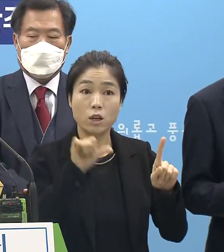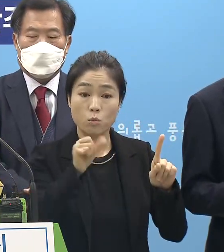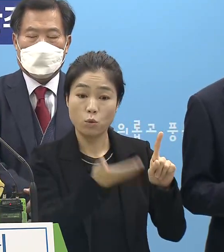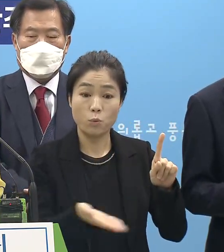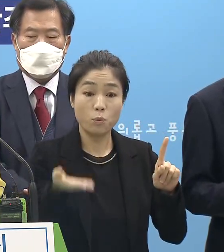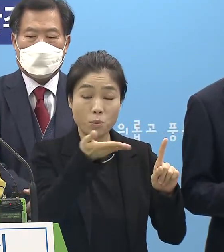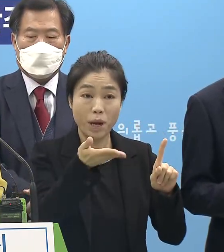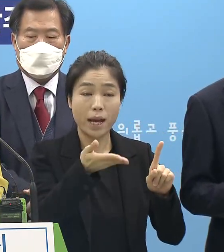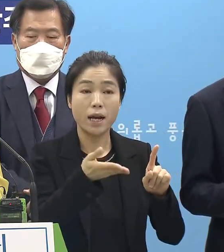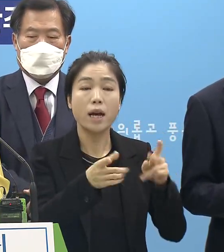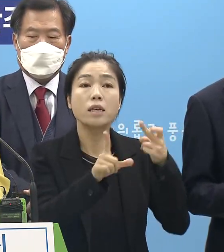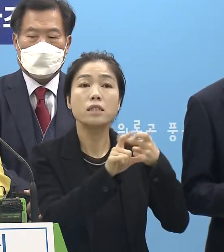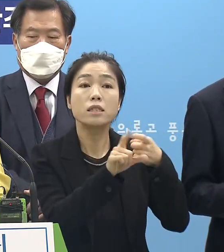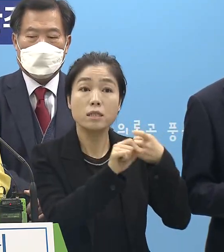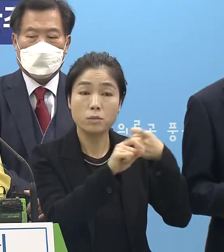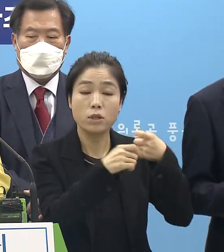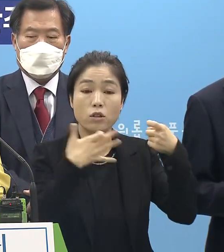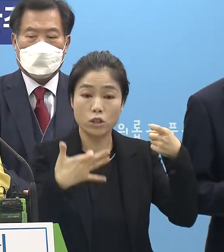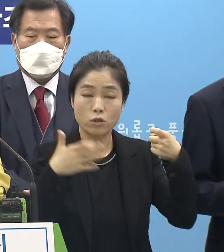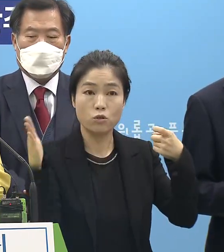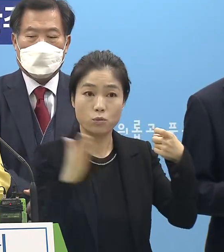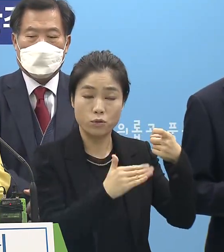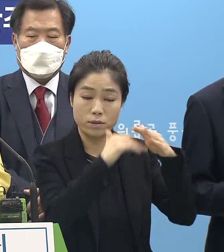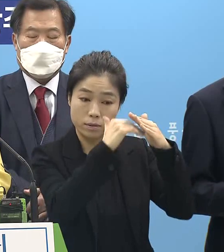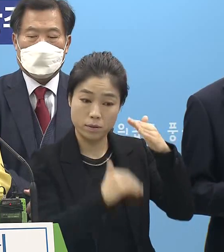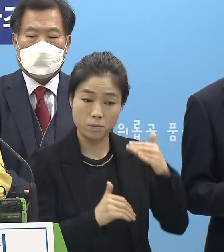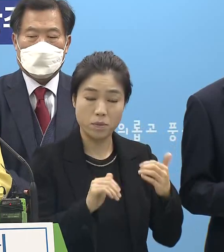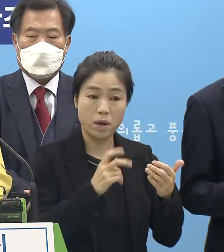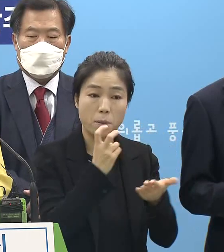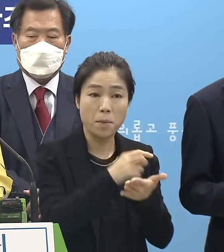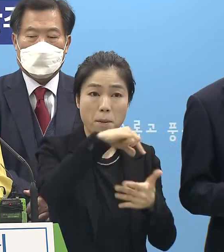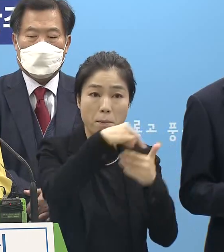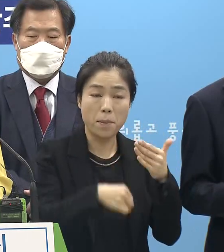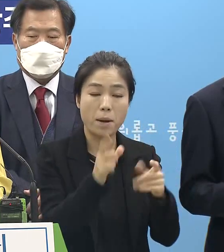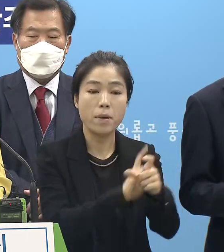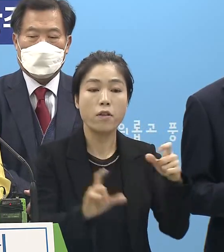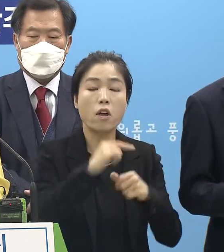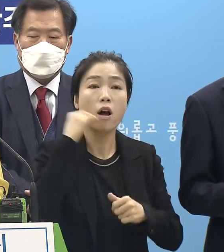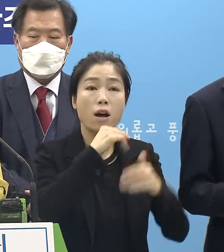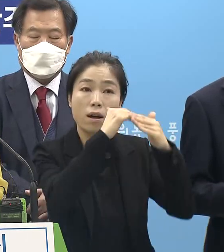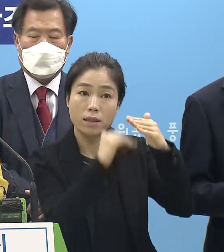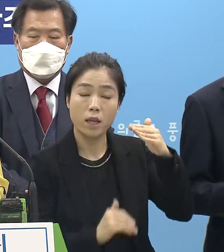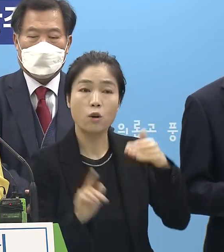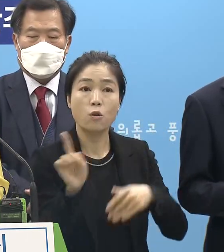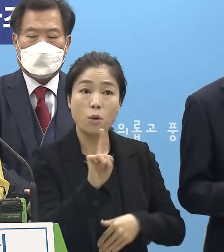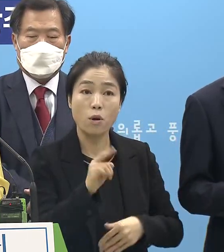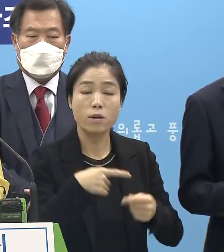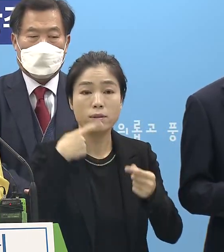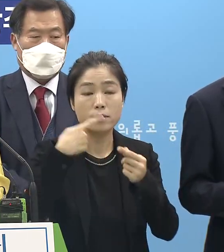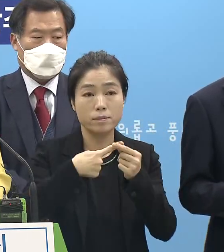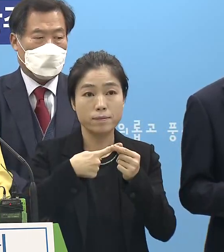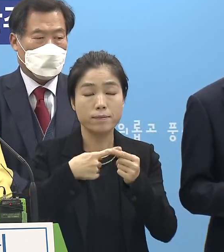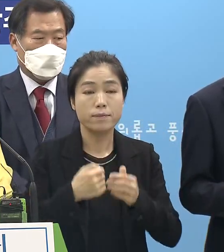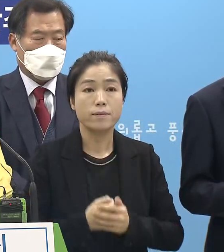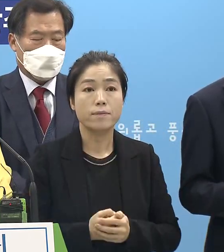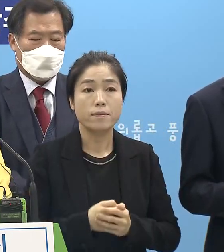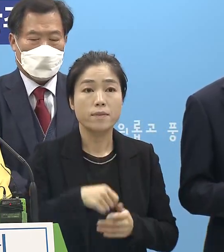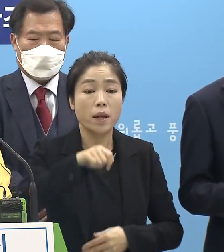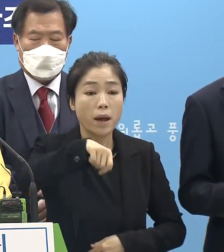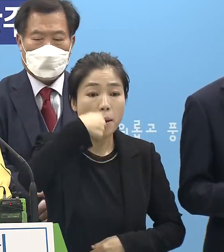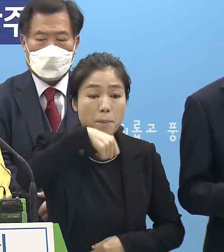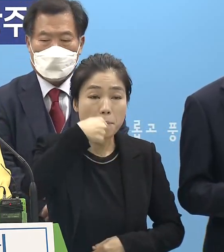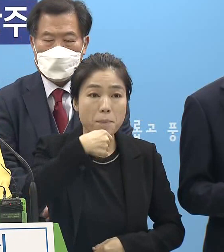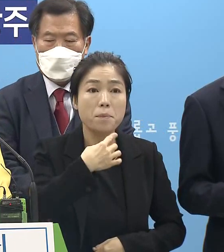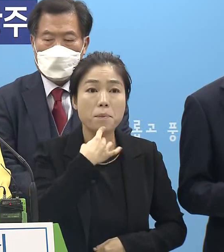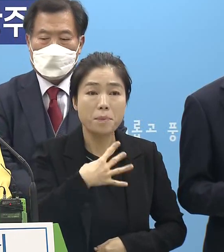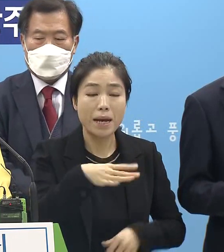1.5단계로 격상되는 19일부터는 다음과 같이 방역수칙이 한층 강화됩니다. 첫째, 음식